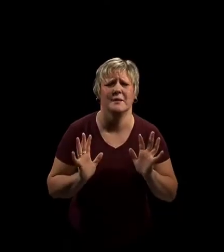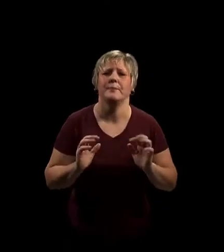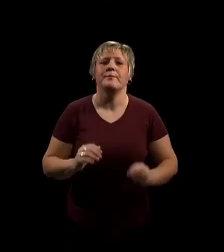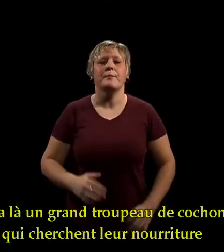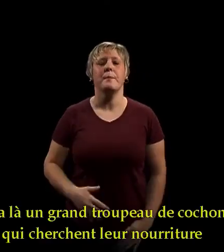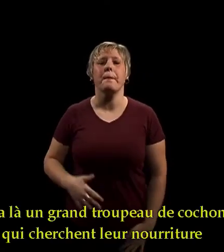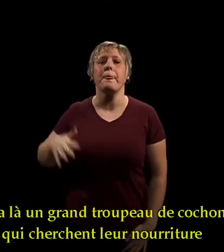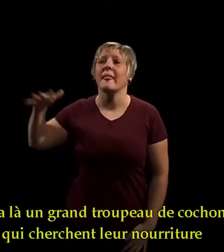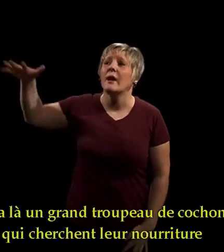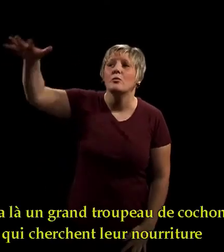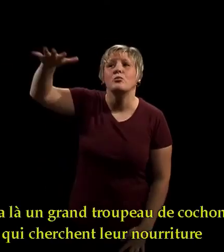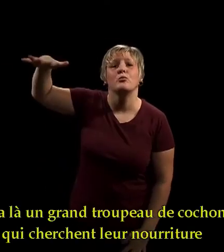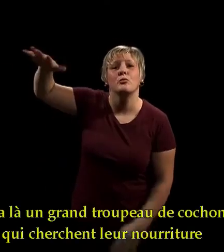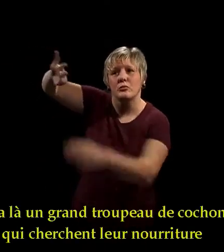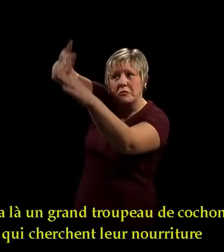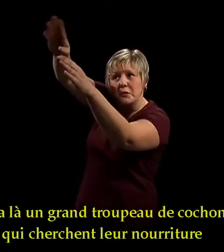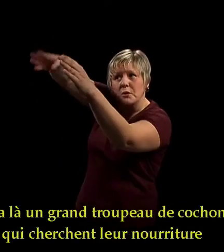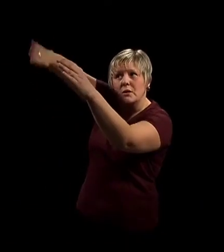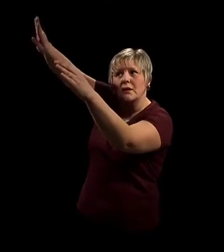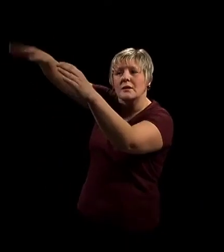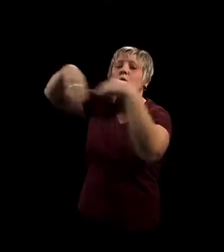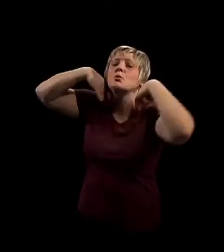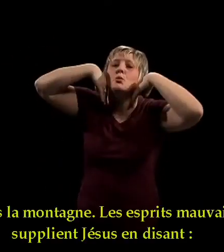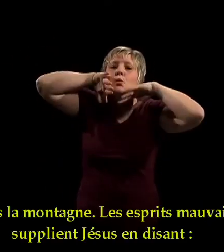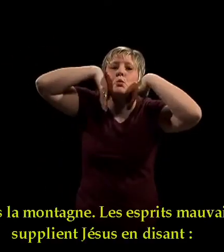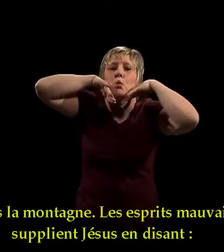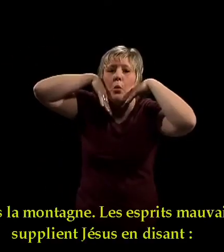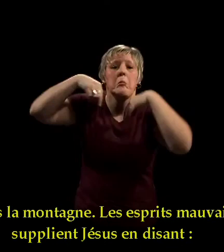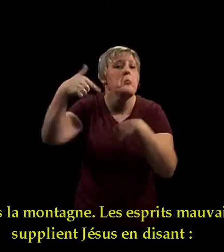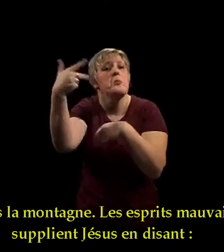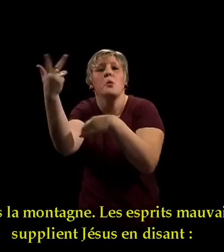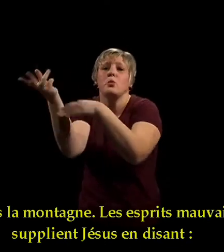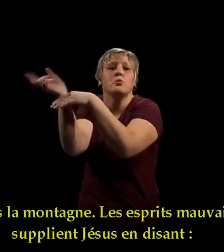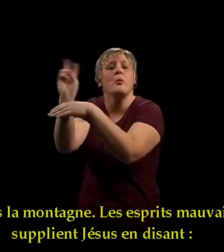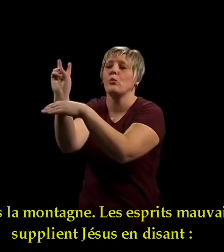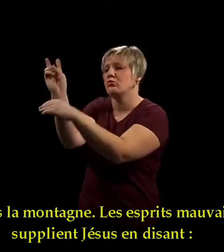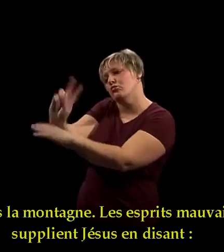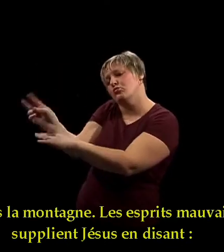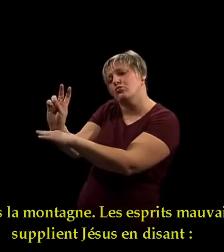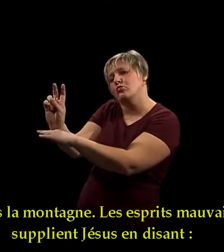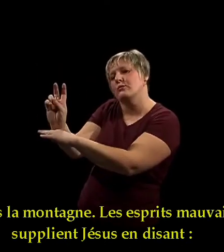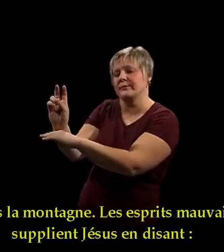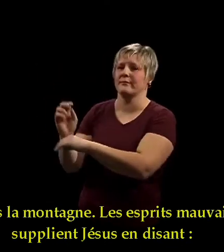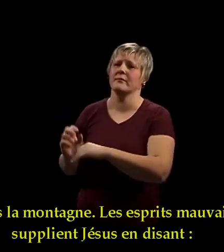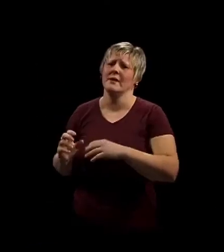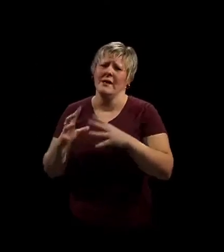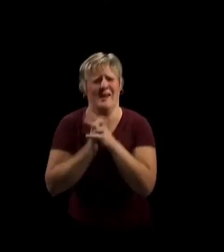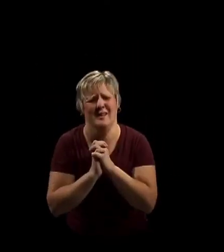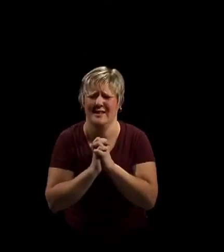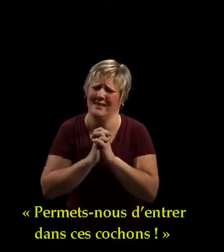Il y a là un grand troupeau de cochons qui cherchent leur nourriture dans la montagne. Les esprits mauvais supplient Jésus en